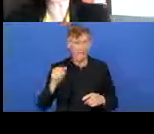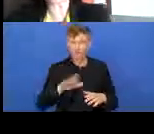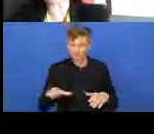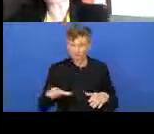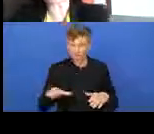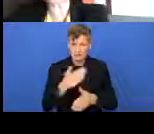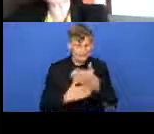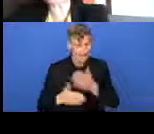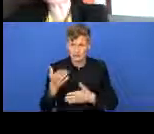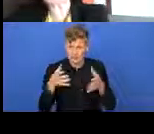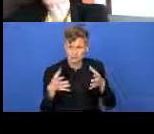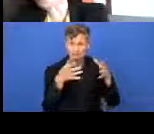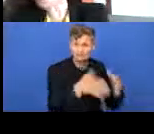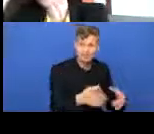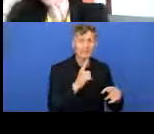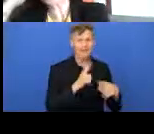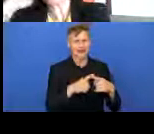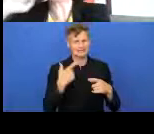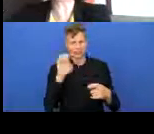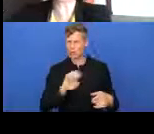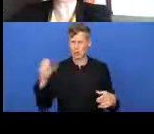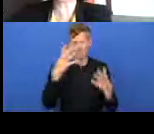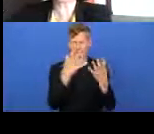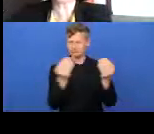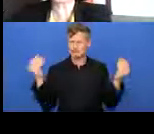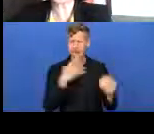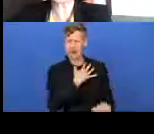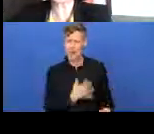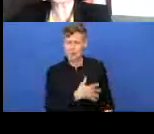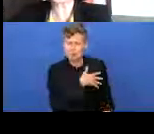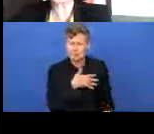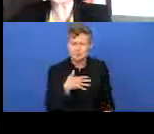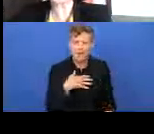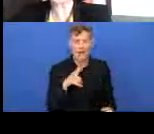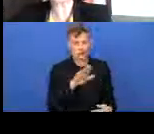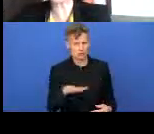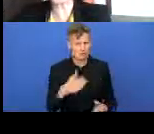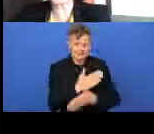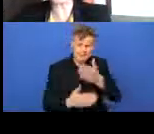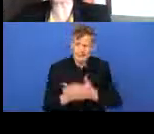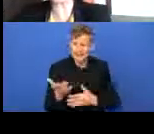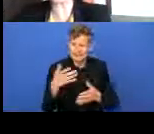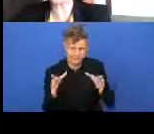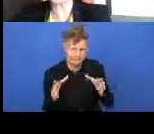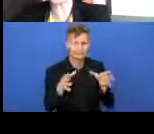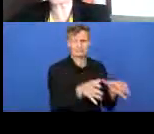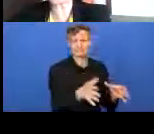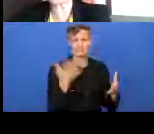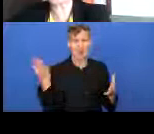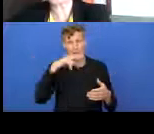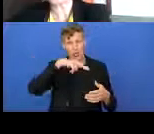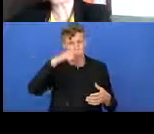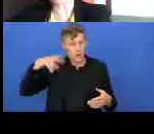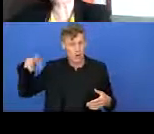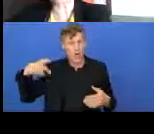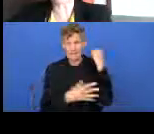pour les enfants en situation de handicap et également dans des pays européens comme la Croatie pour les enfants en situation de handicap, pour le Norvège